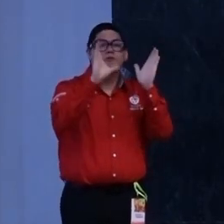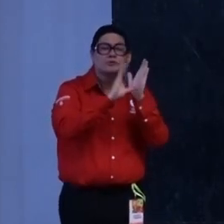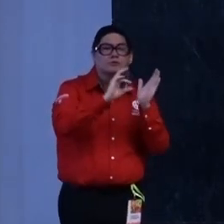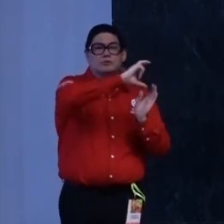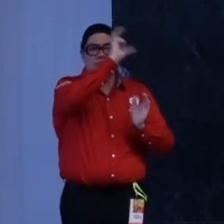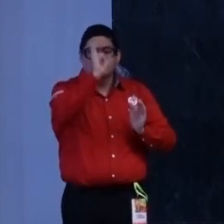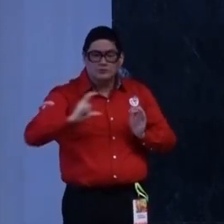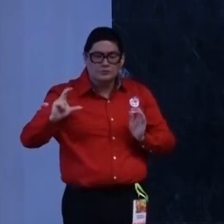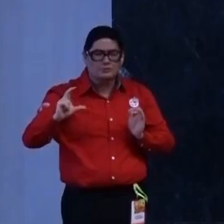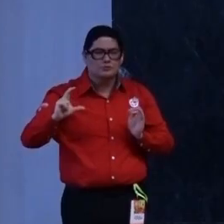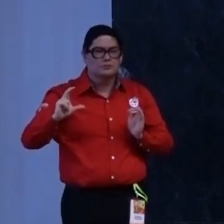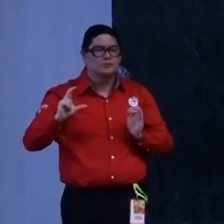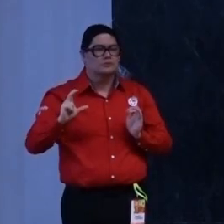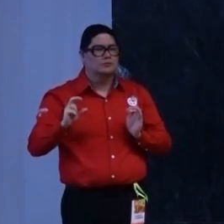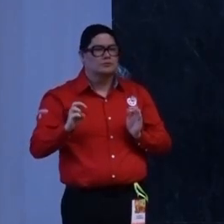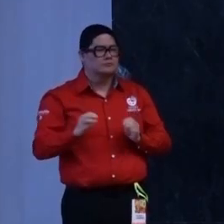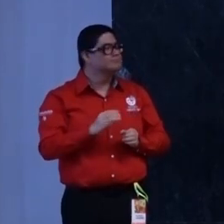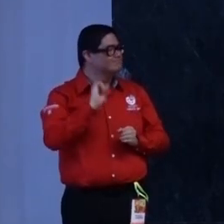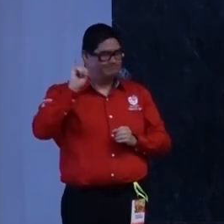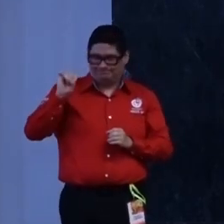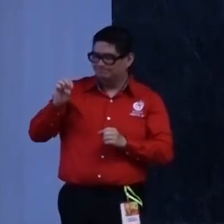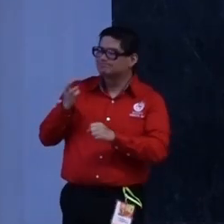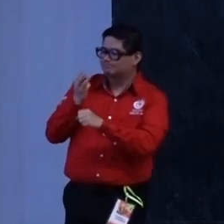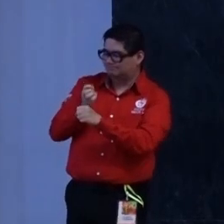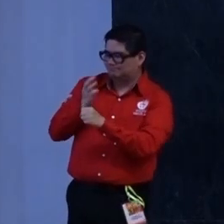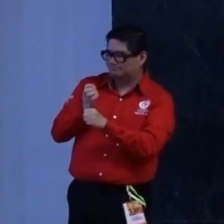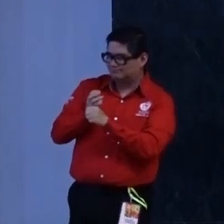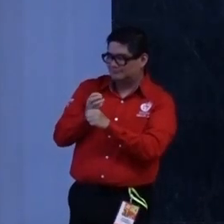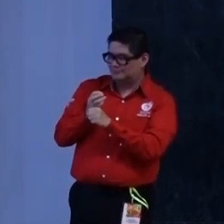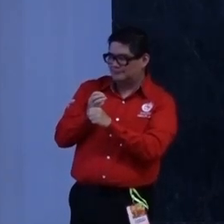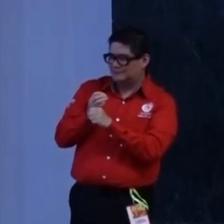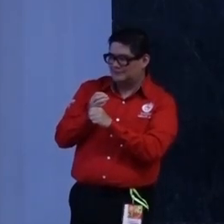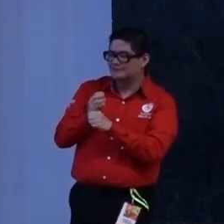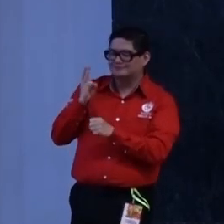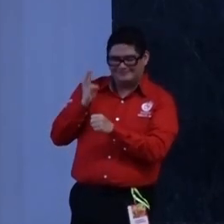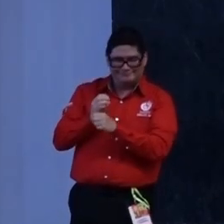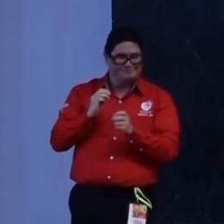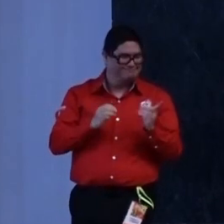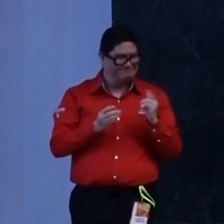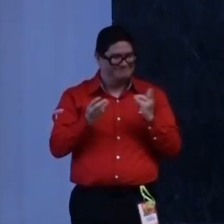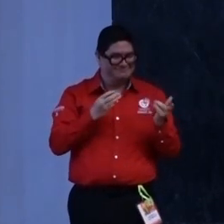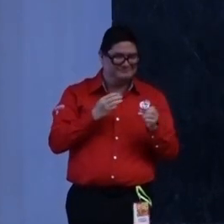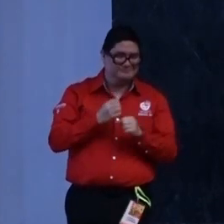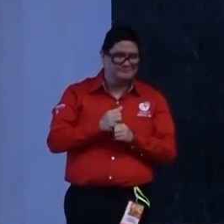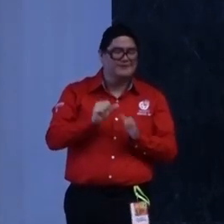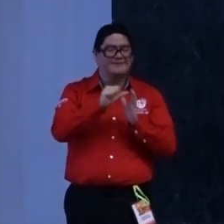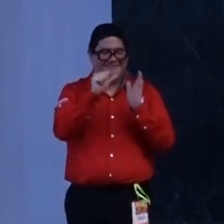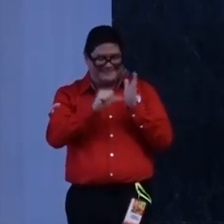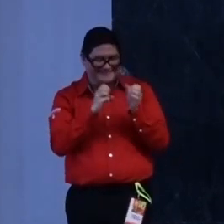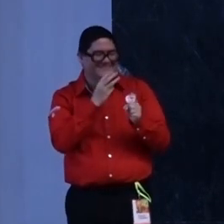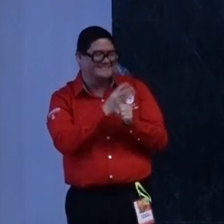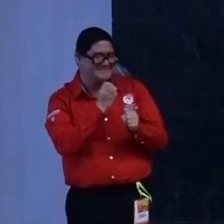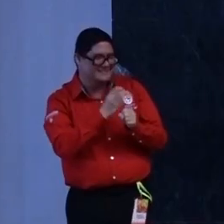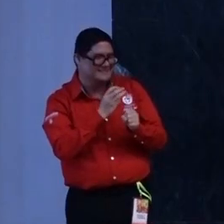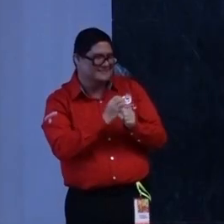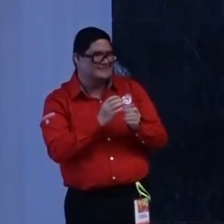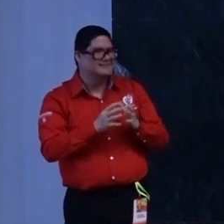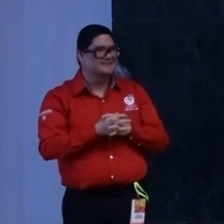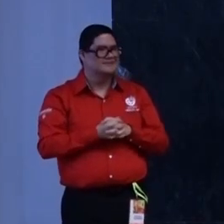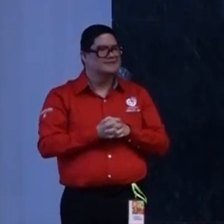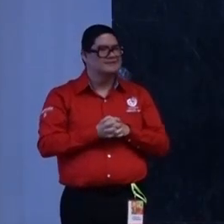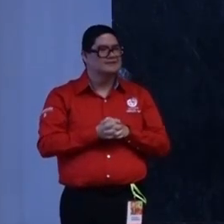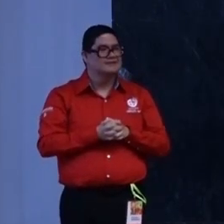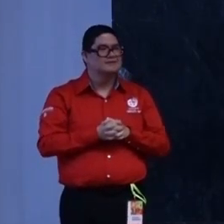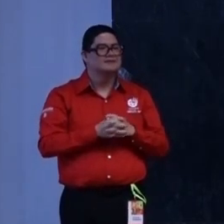Constitución mexicana. Sí, en el artículo tercero. El tercero. Artículo tercero.